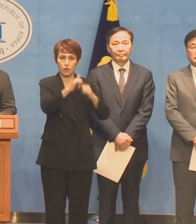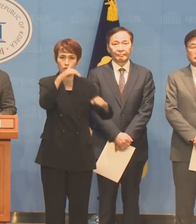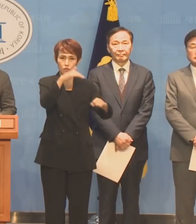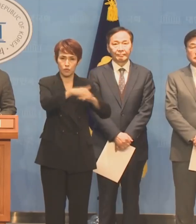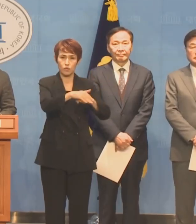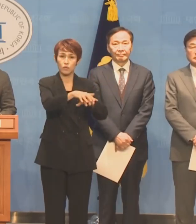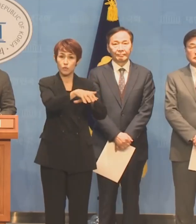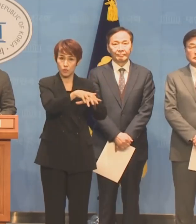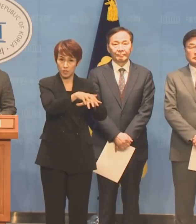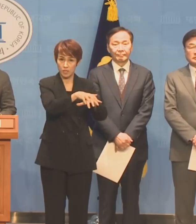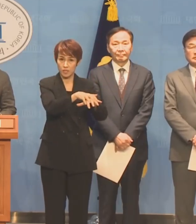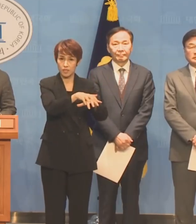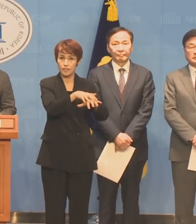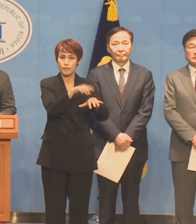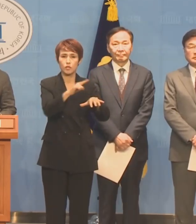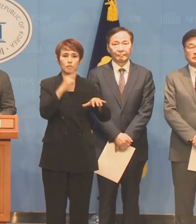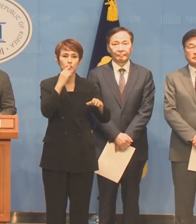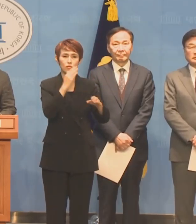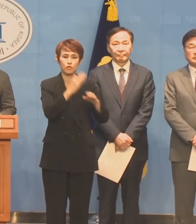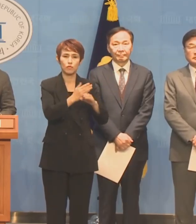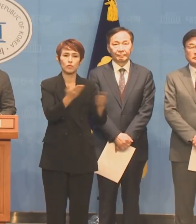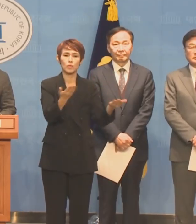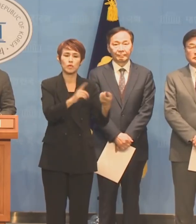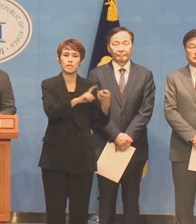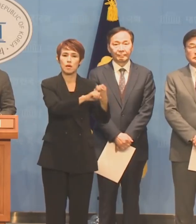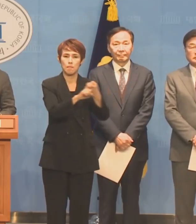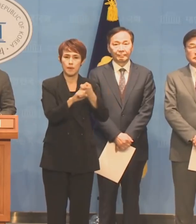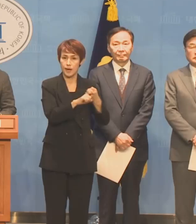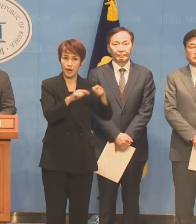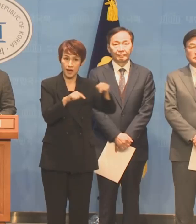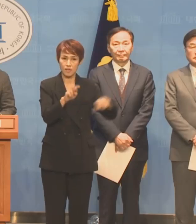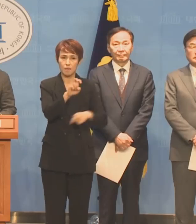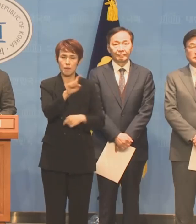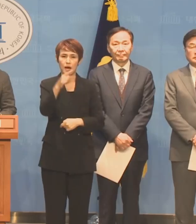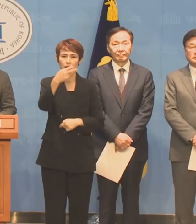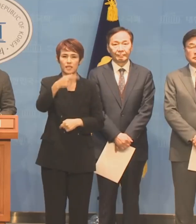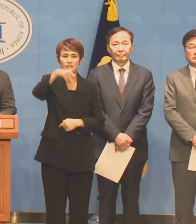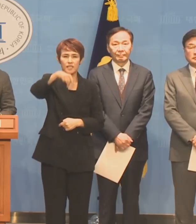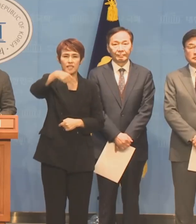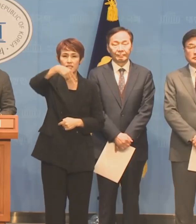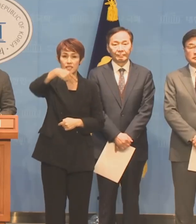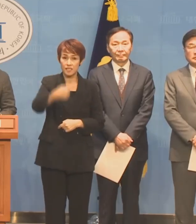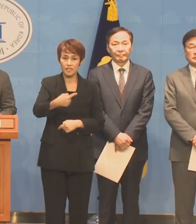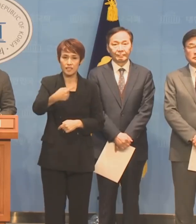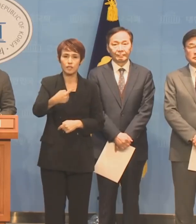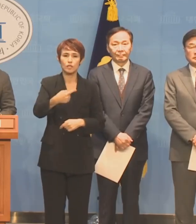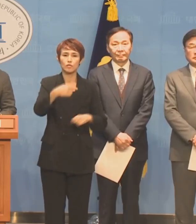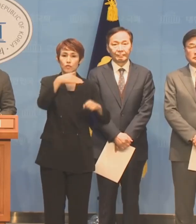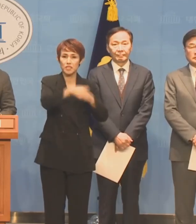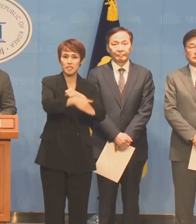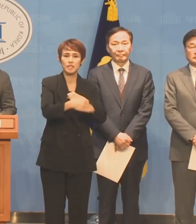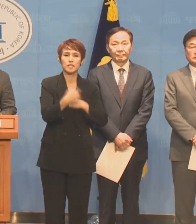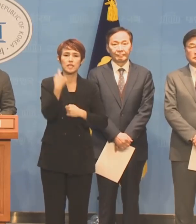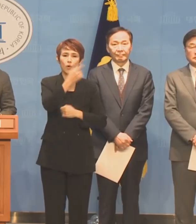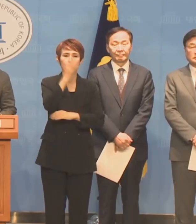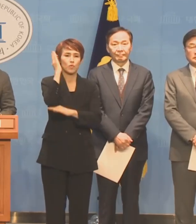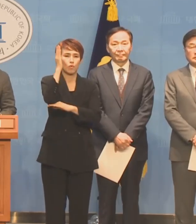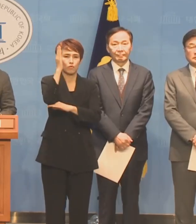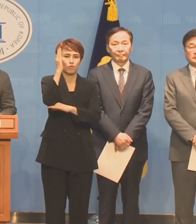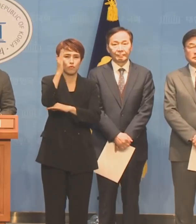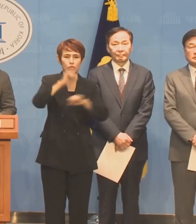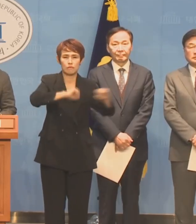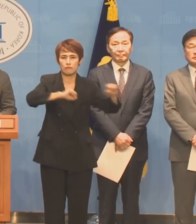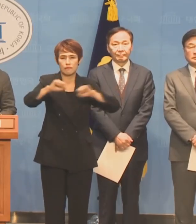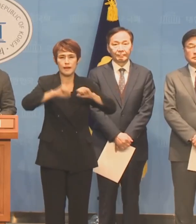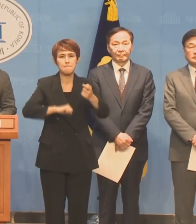혁명조직 인천지역 민주노동자연맹에서 마르크스 레닌주의를 바탕으로 한 이론 교육과 선전